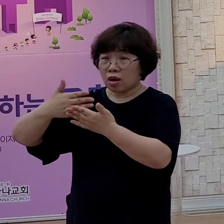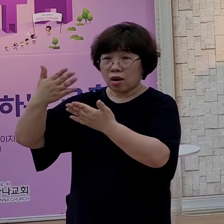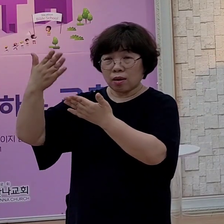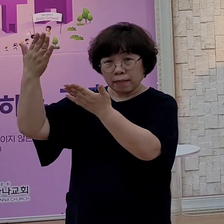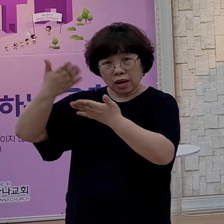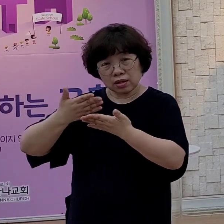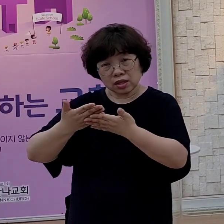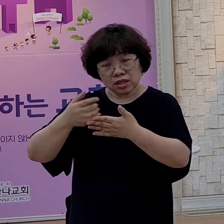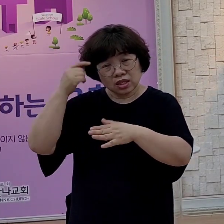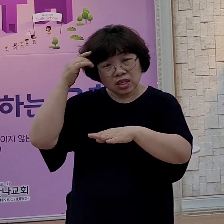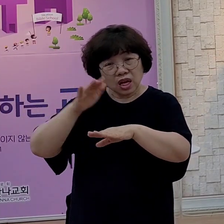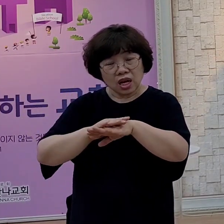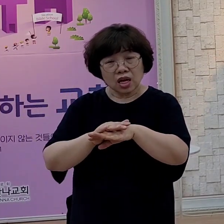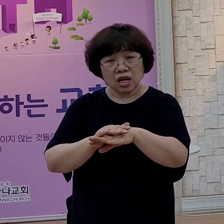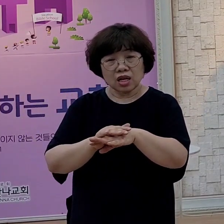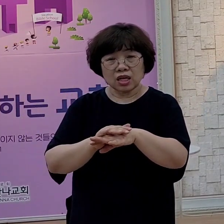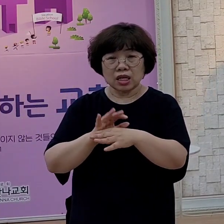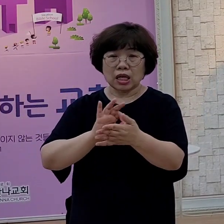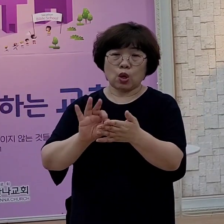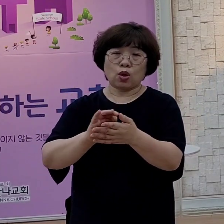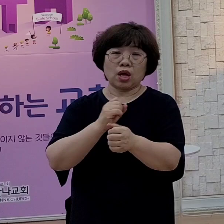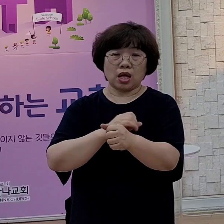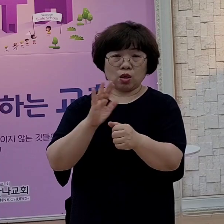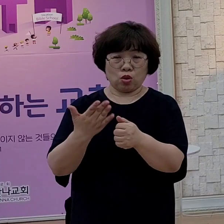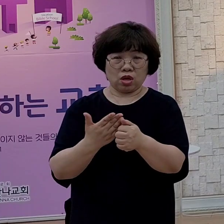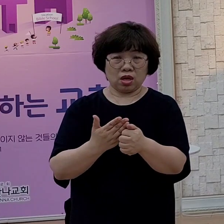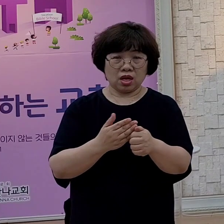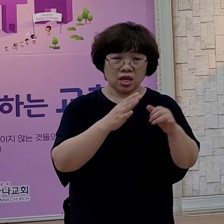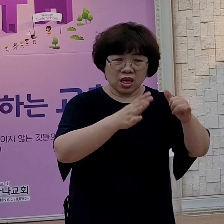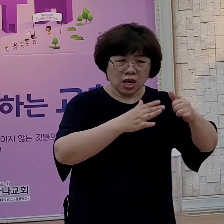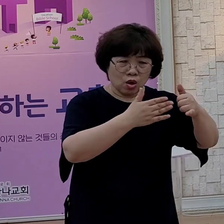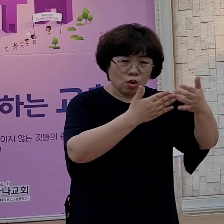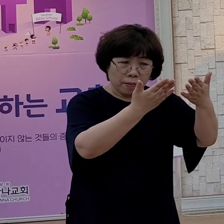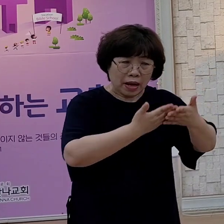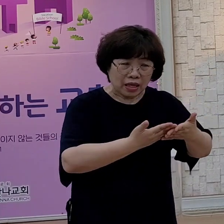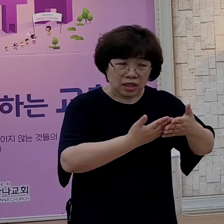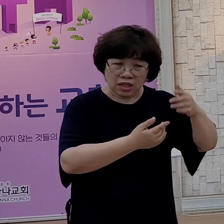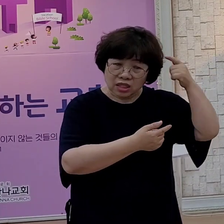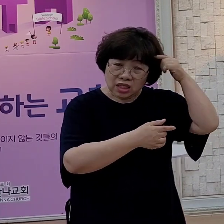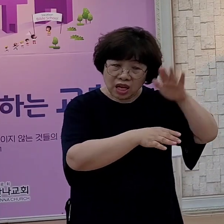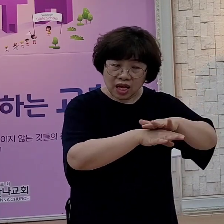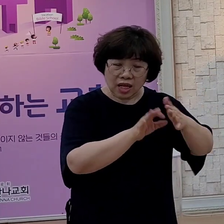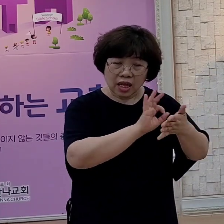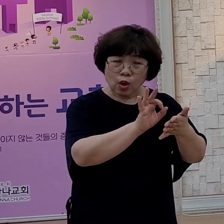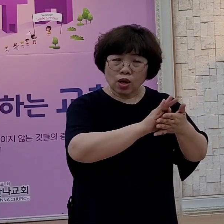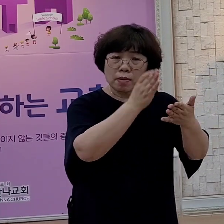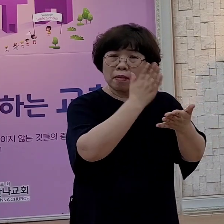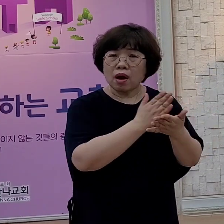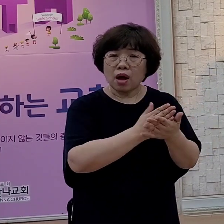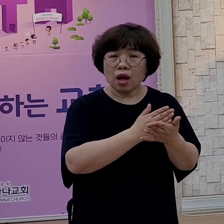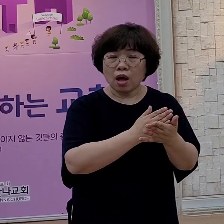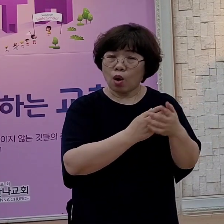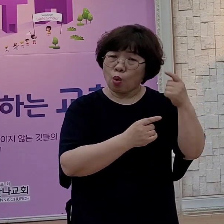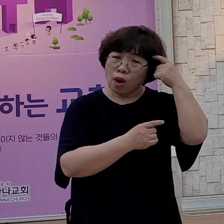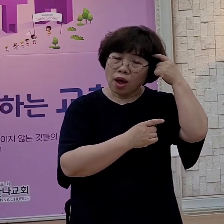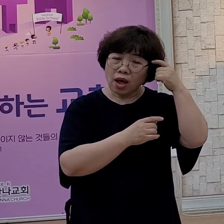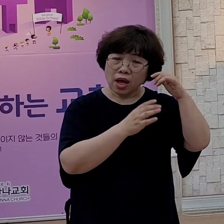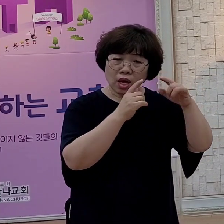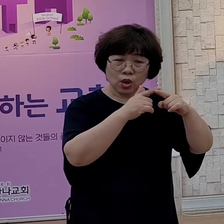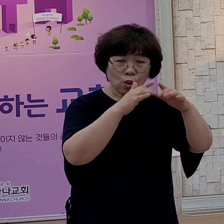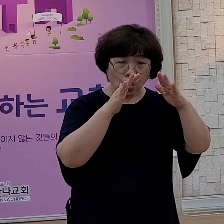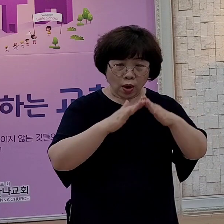왜냐하면 교회 안에서 이 세상 지혜를 사용하면 어떻게 됩니까? 여러분, 교회 안에서 세상